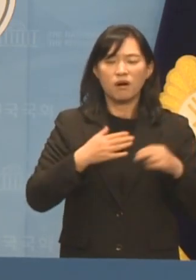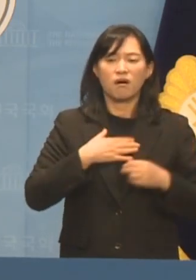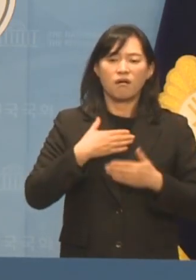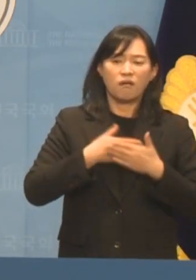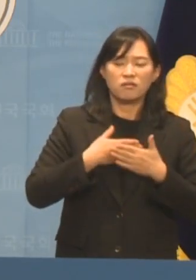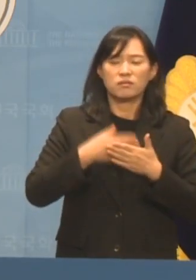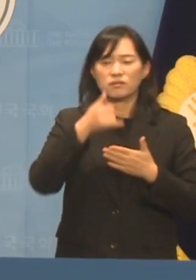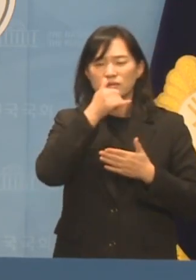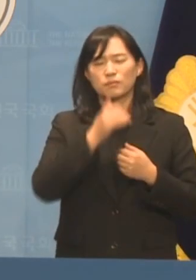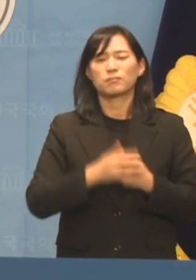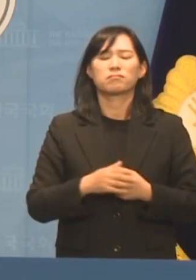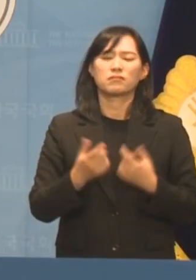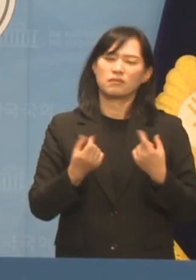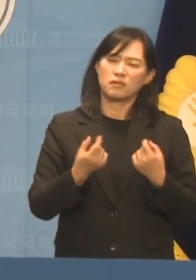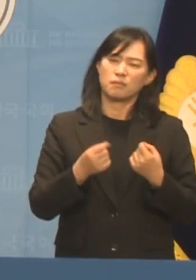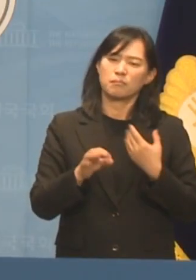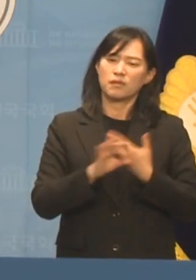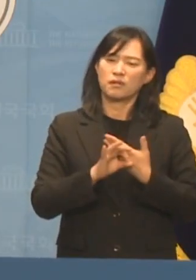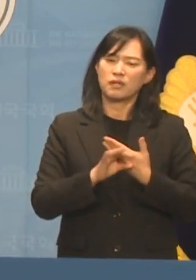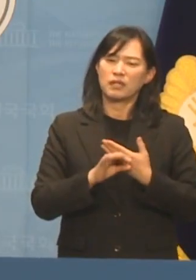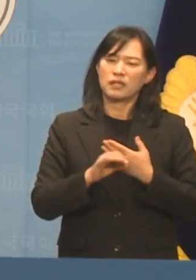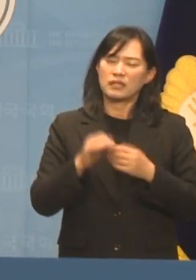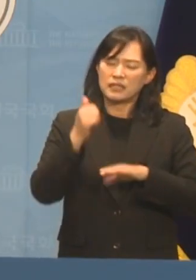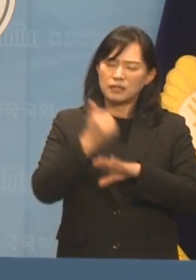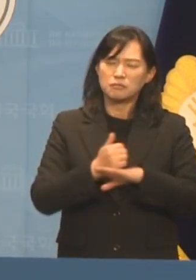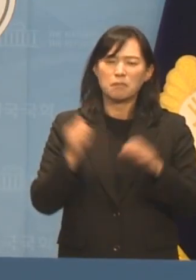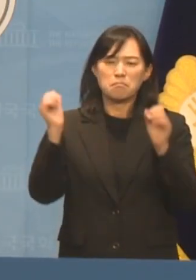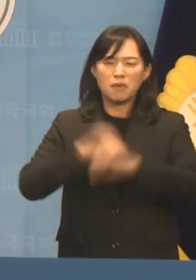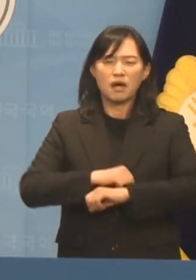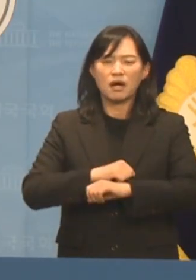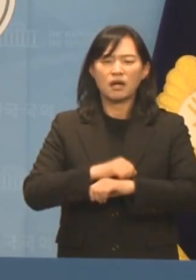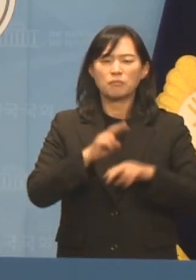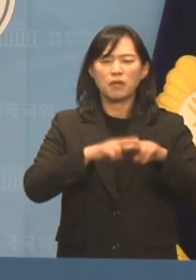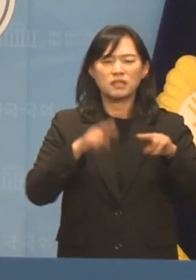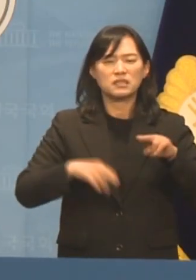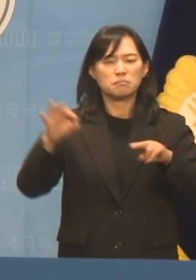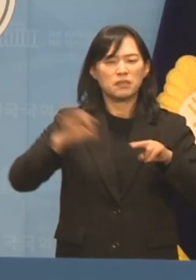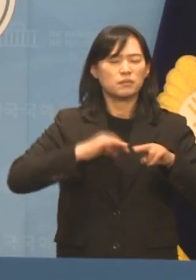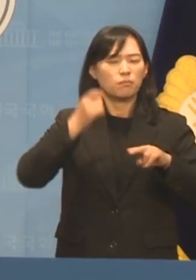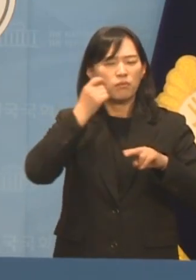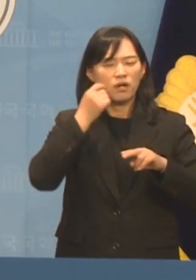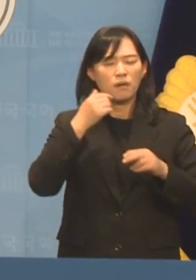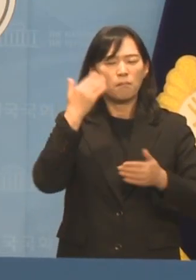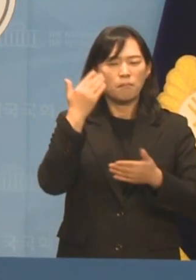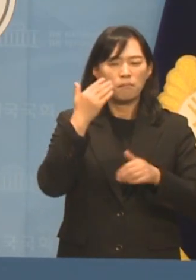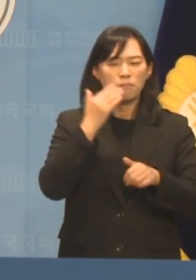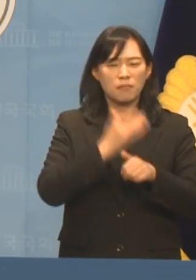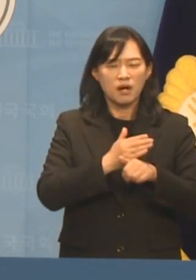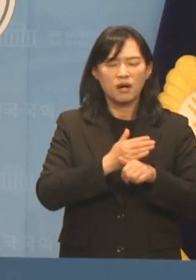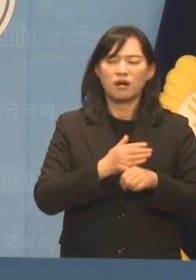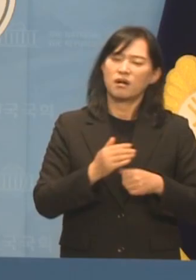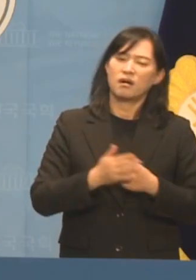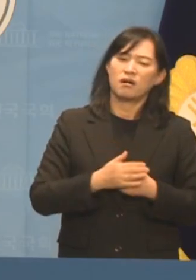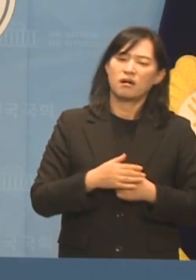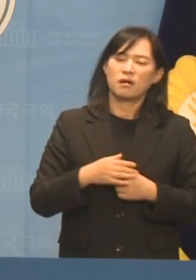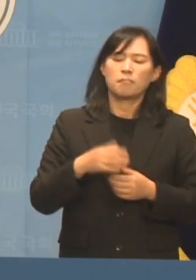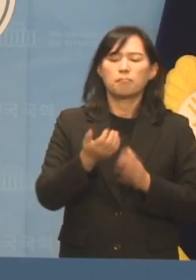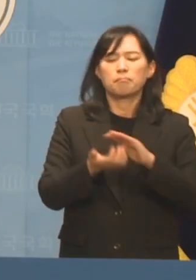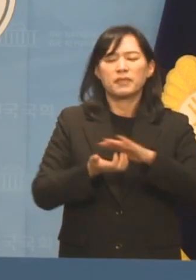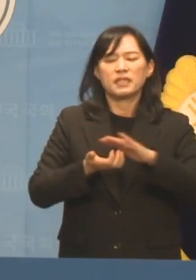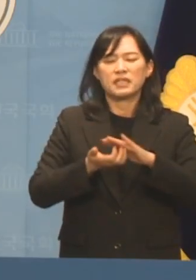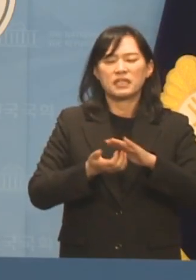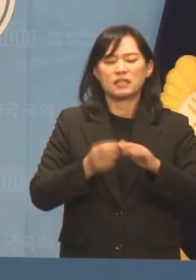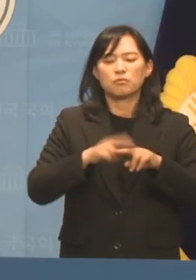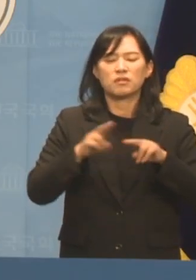하고, 이런 식으로 가다가 파산 등으로 퇴직금도 못 받고 쫓겨날까 봐 미리 사직서를 쓰는 동료들도 현재